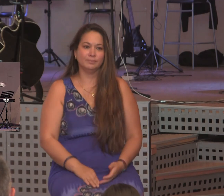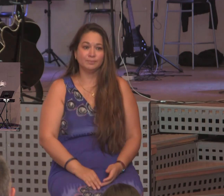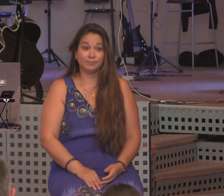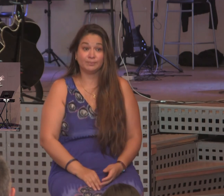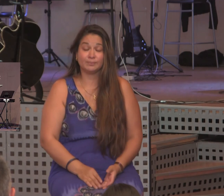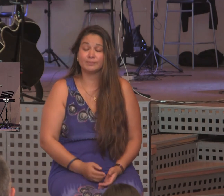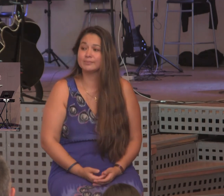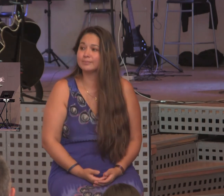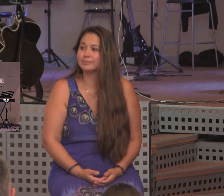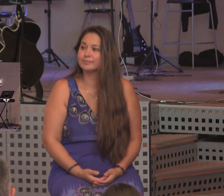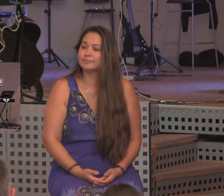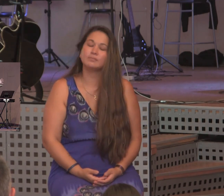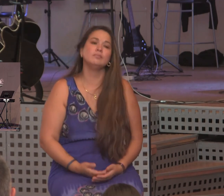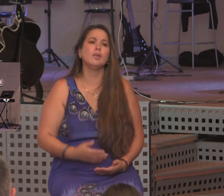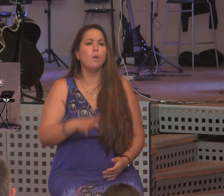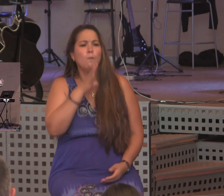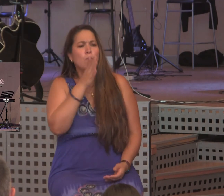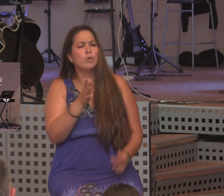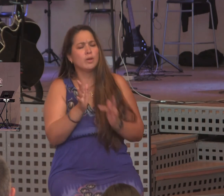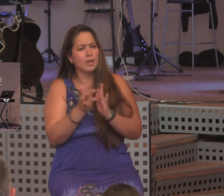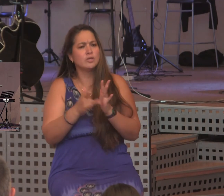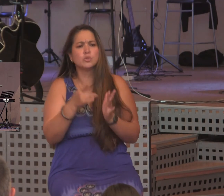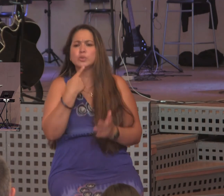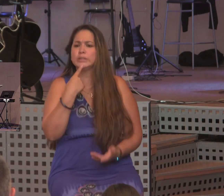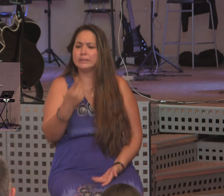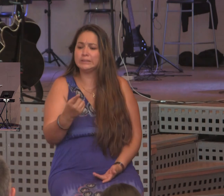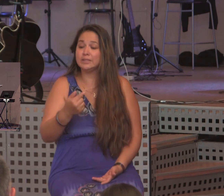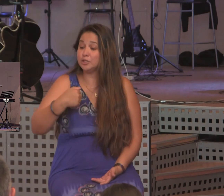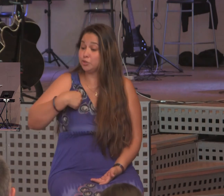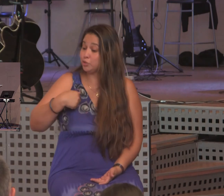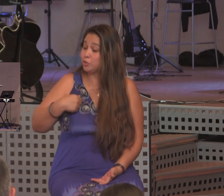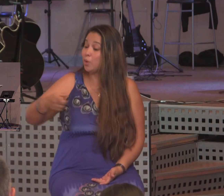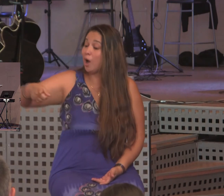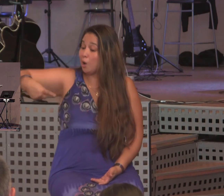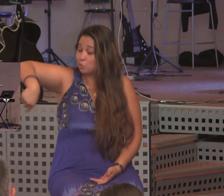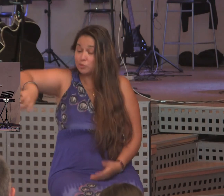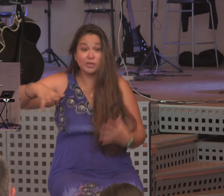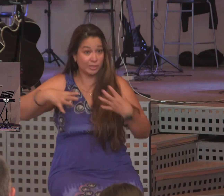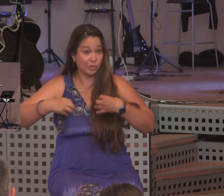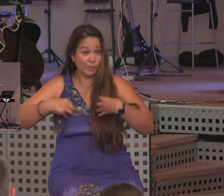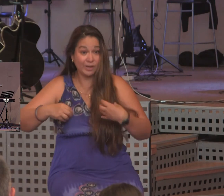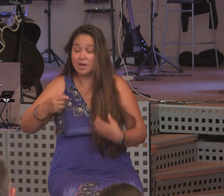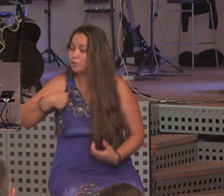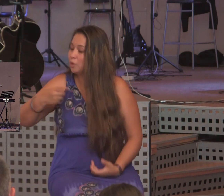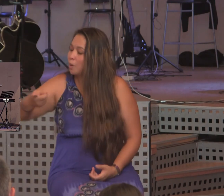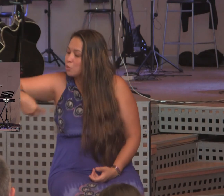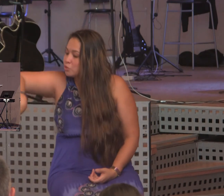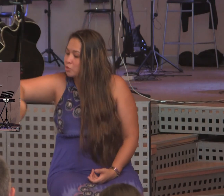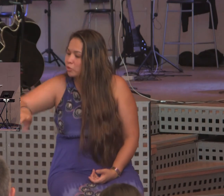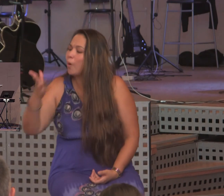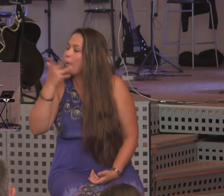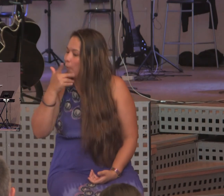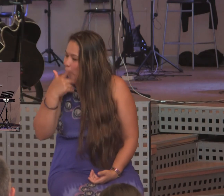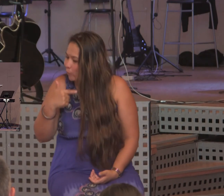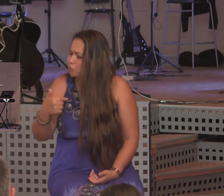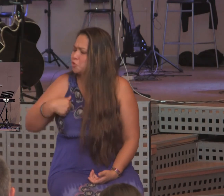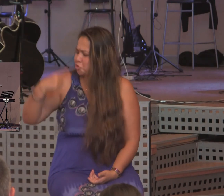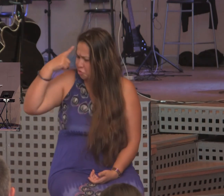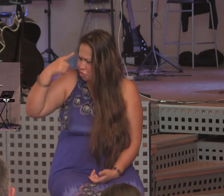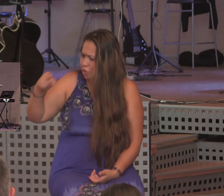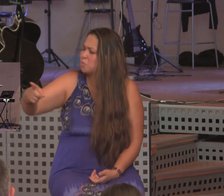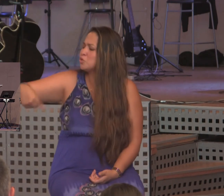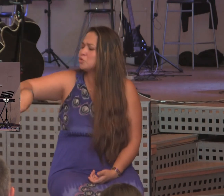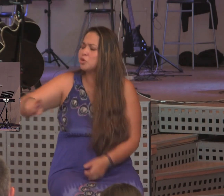¿Qué dice él en esa relación? Yo las conozco, sé cómo son, sé lo que